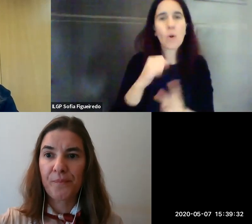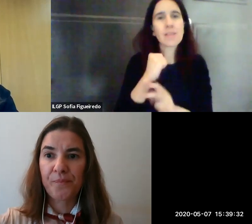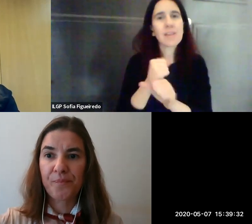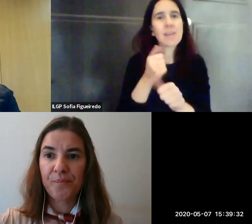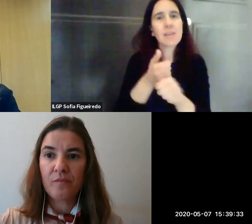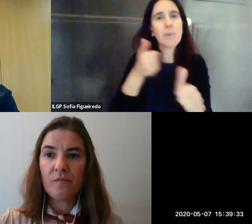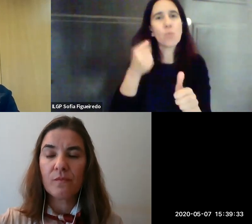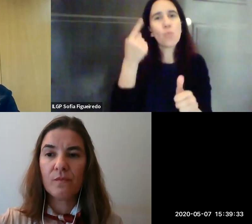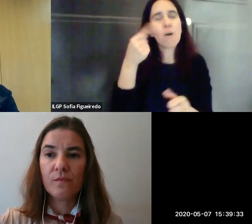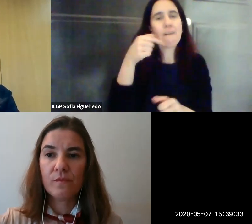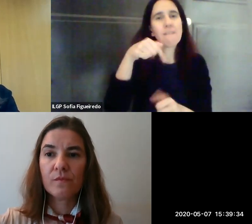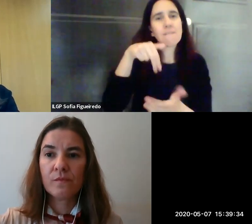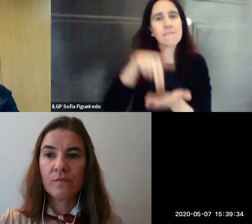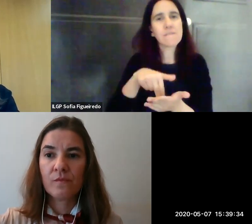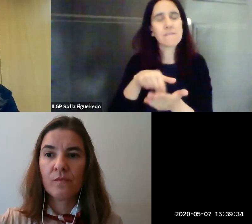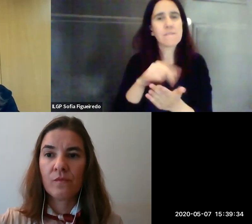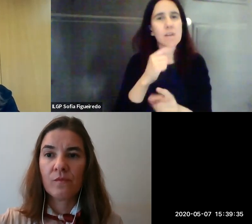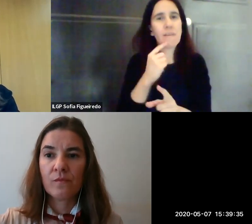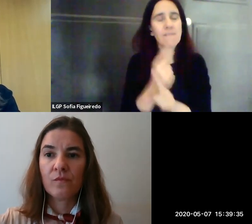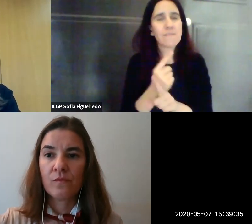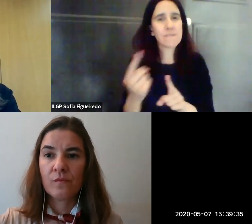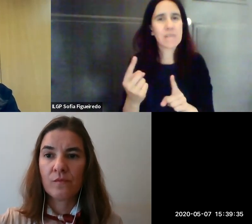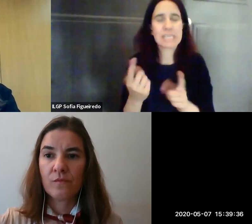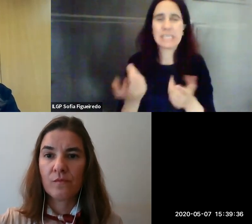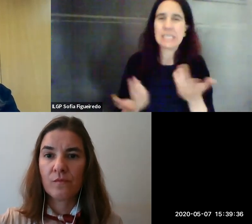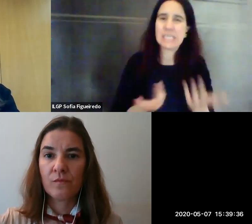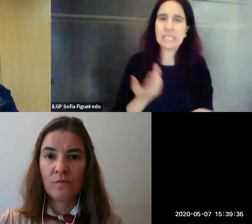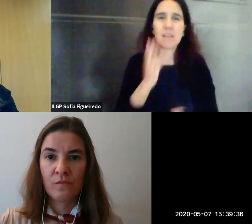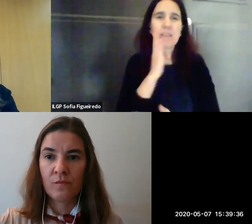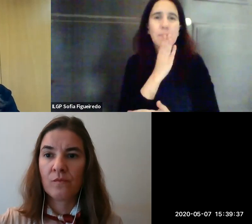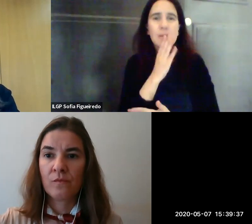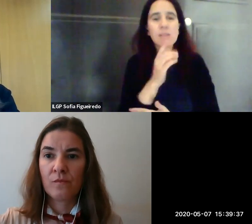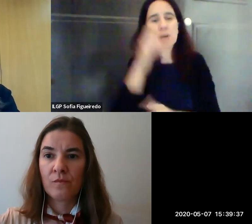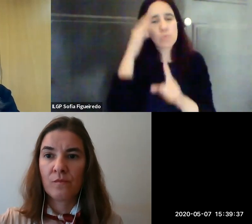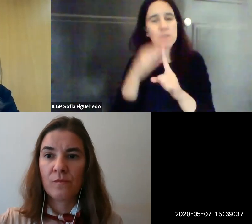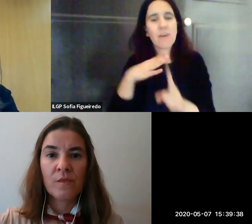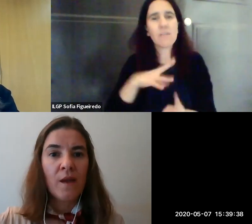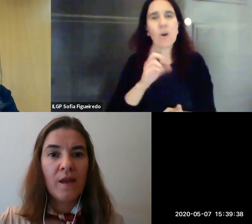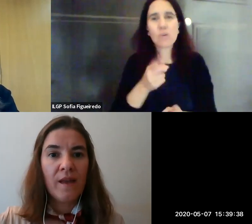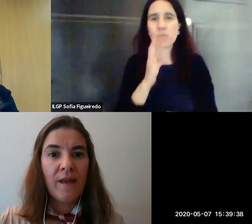teletrabalho, não sei, depende muito do âmbito e depende muito dos objetivos que queiramos.